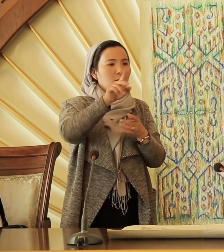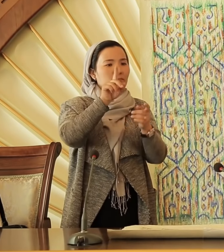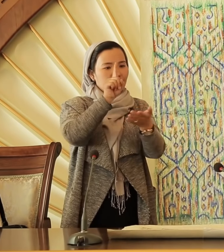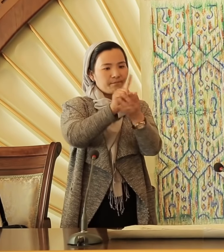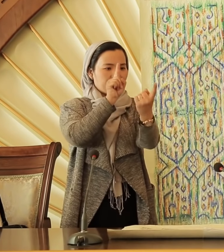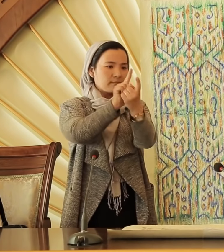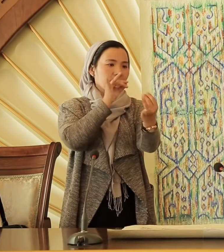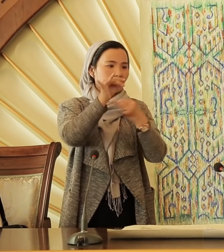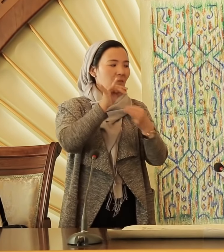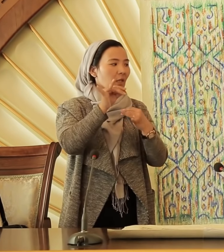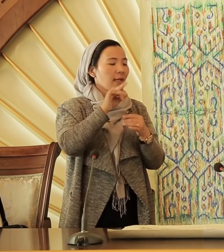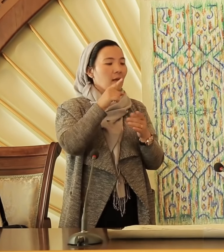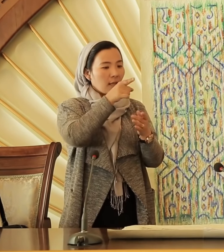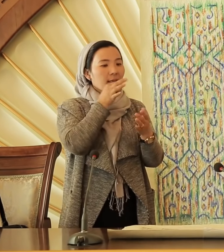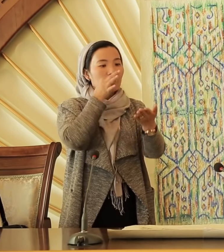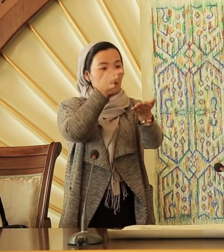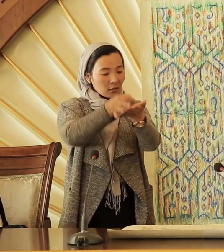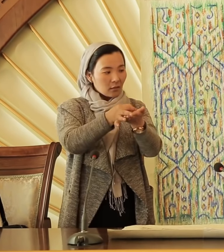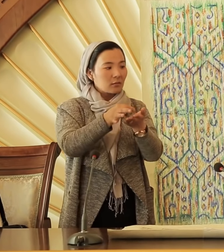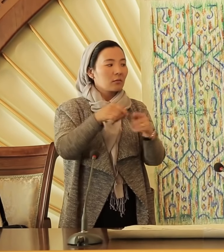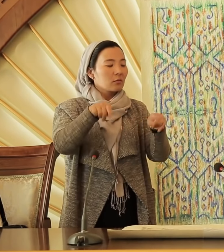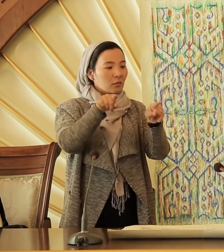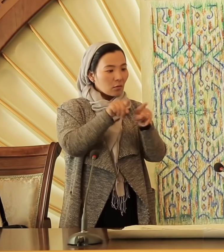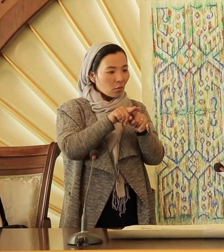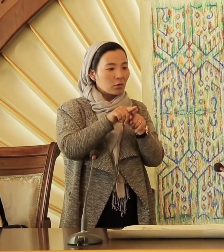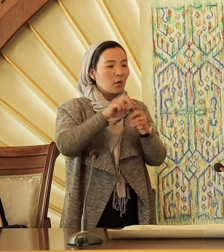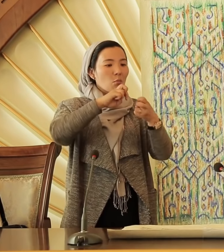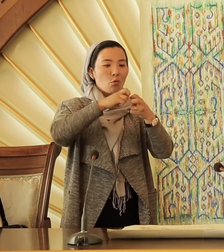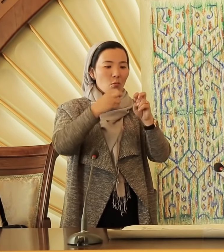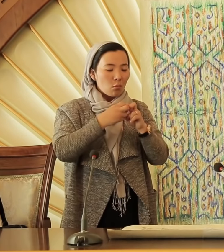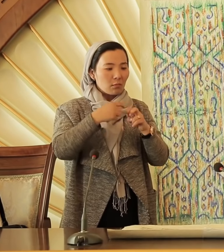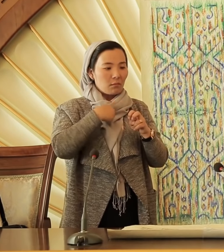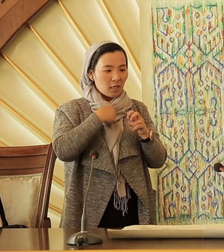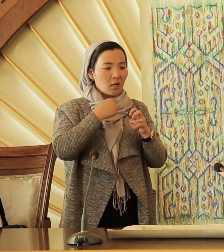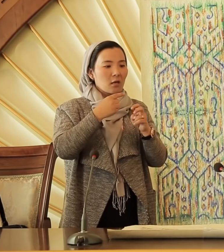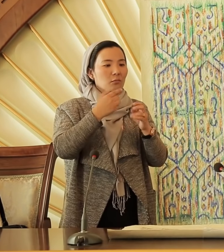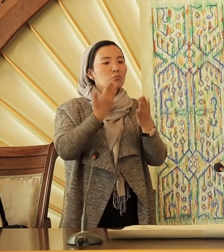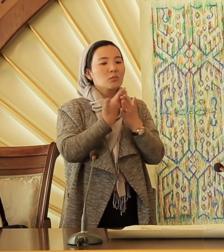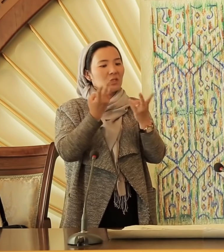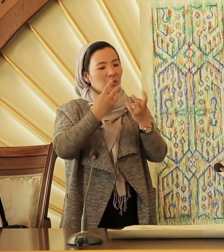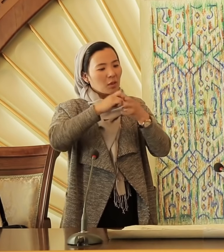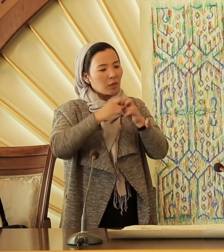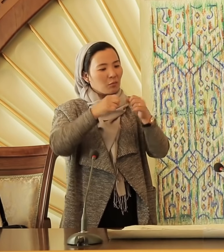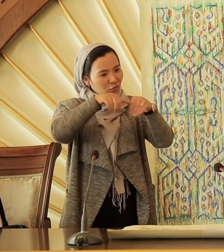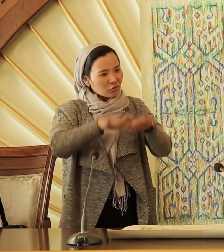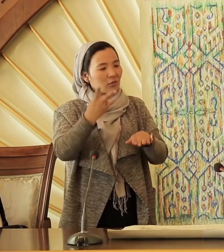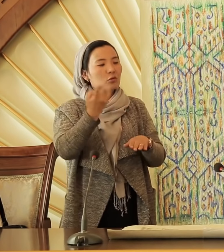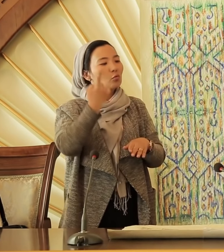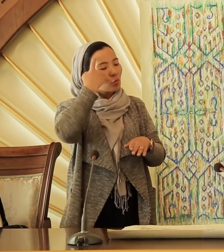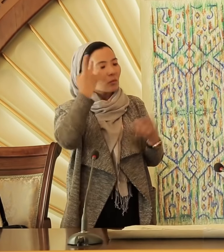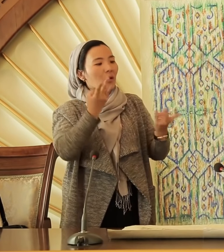qabulladilar. Aytibdilarki, ya Rasululloh, shunaqa gap muammoni yechimini topib bering desalar, bu yerda yozilgan